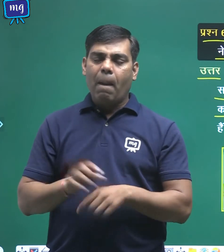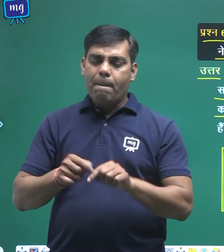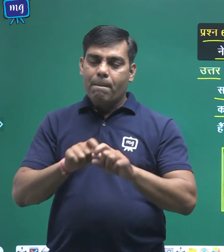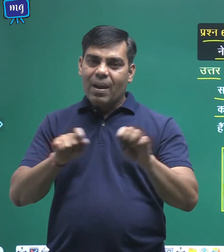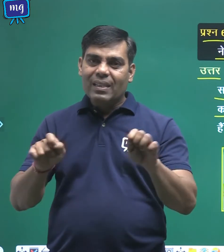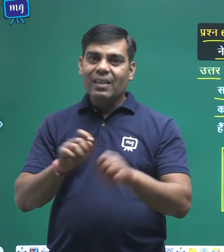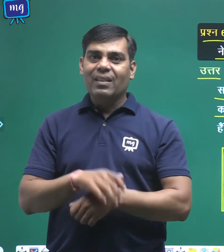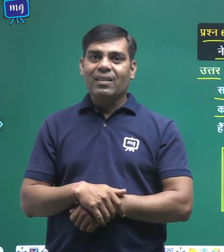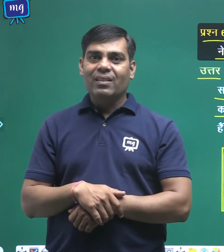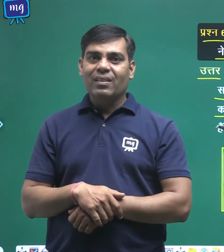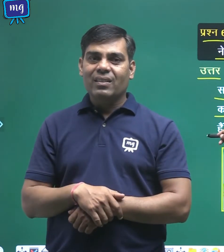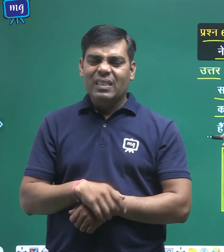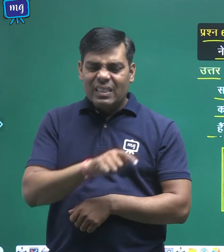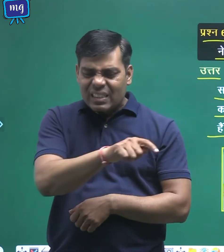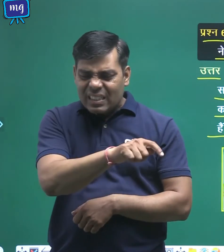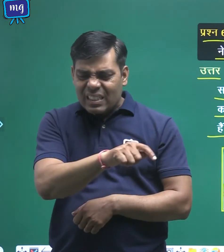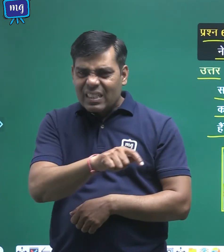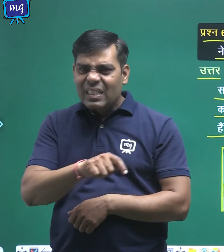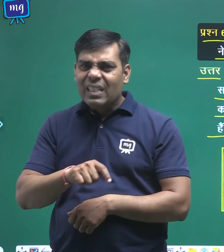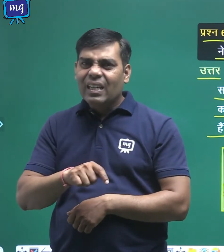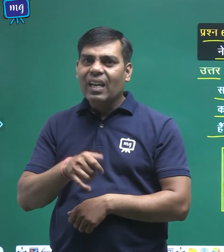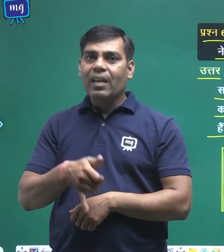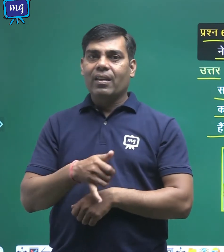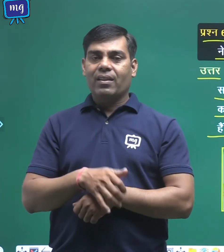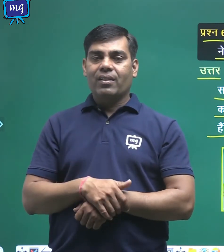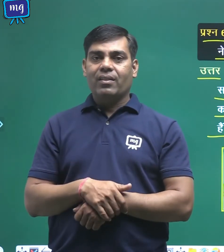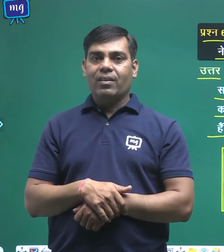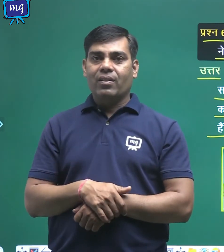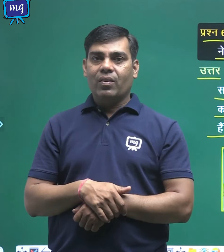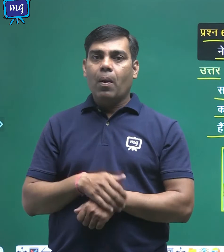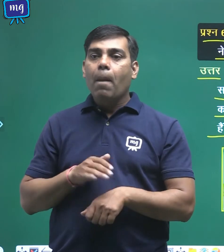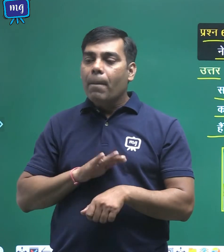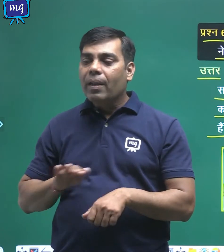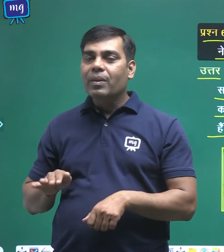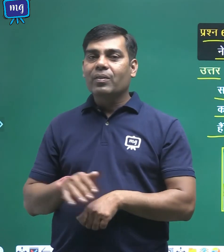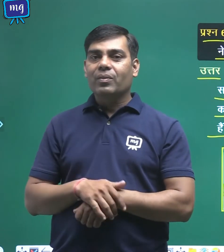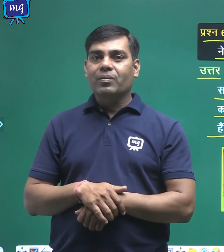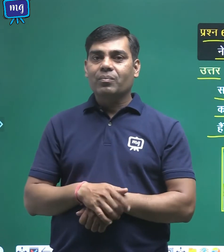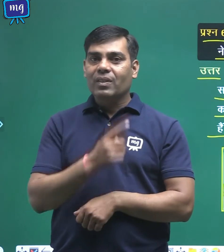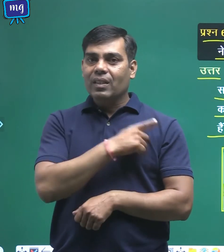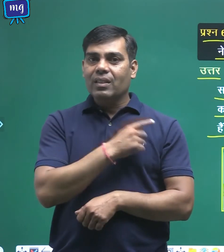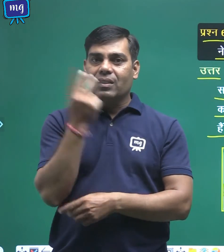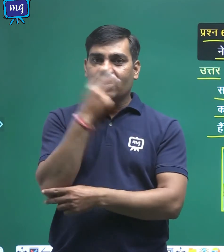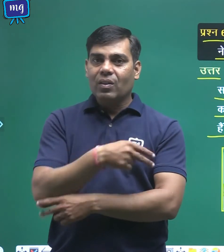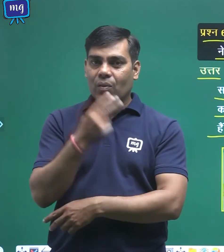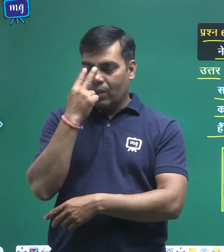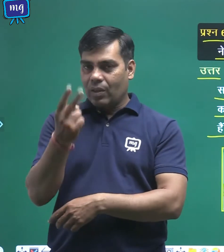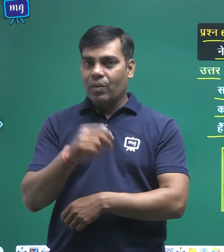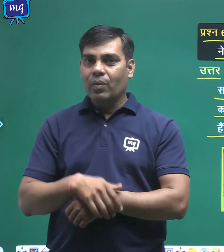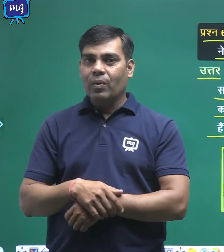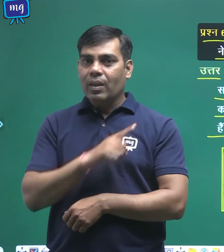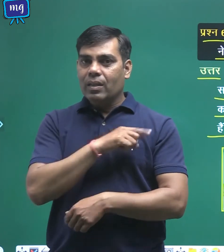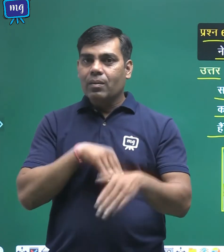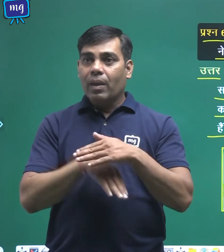बांधकर घसीट रहे हैं। प्यारे बच्चों, इस चित्र को देखो।